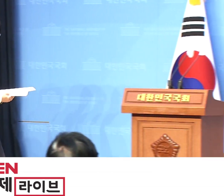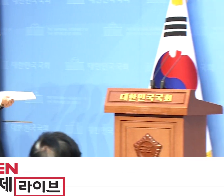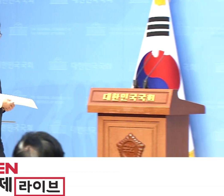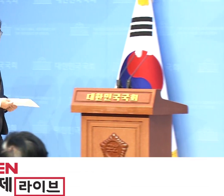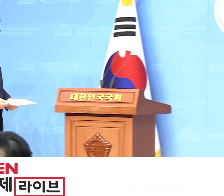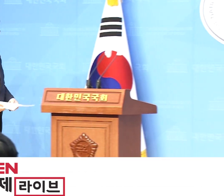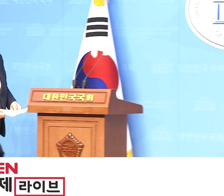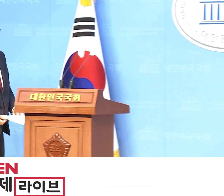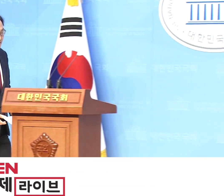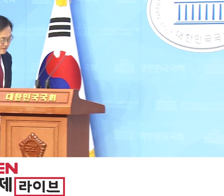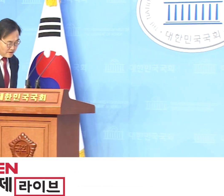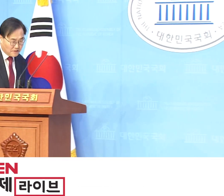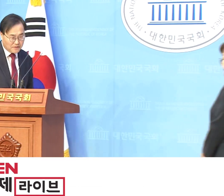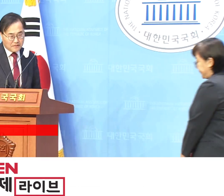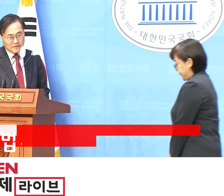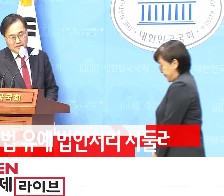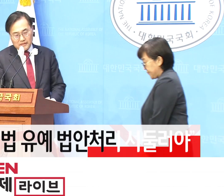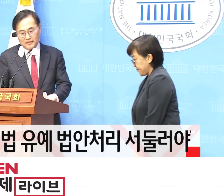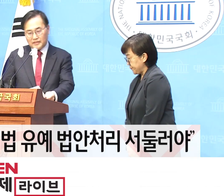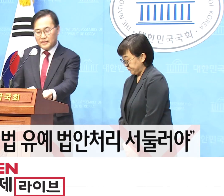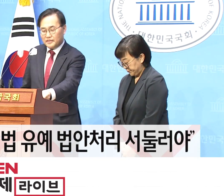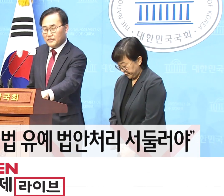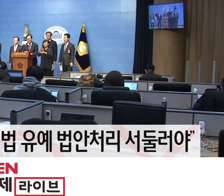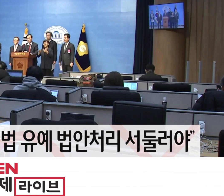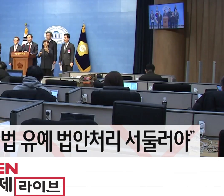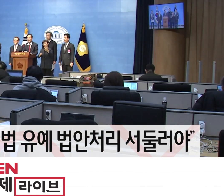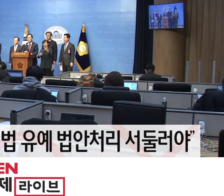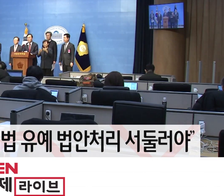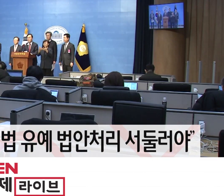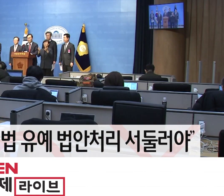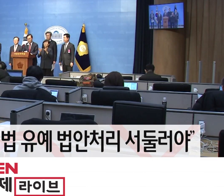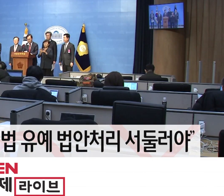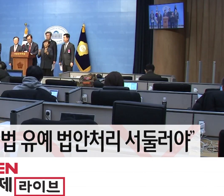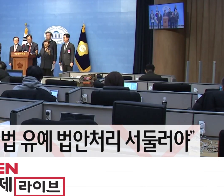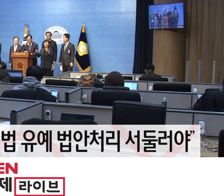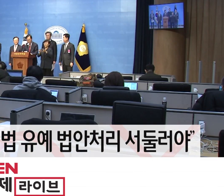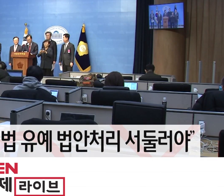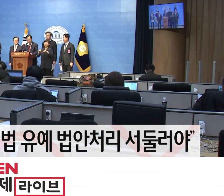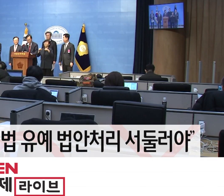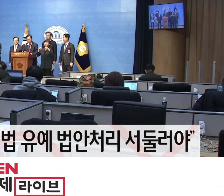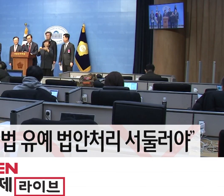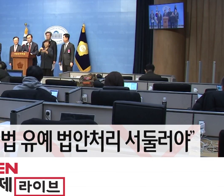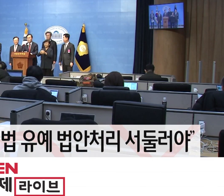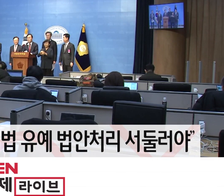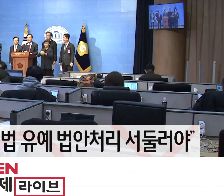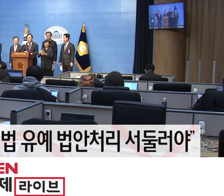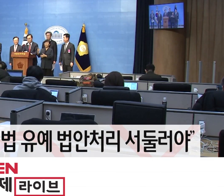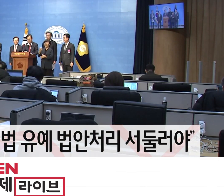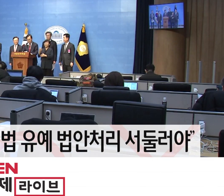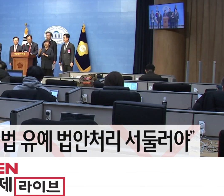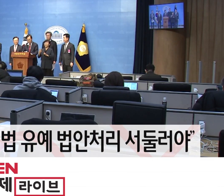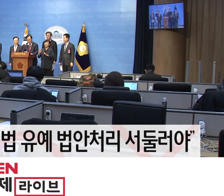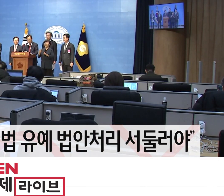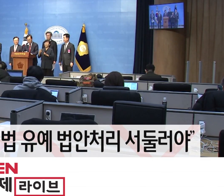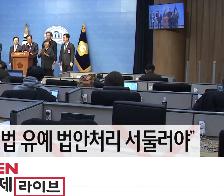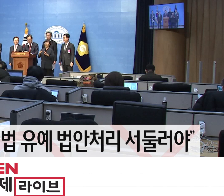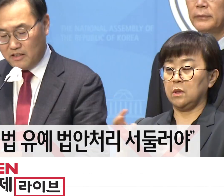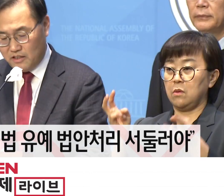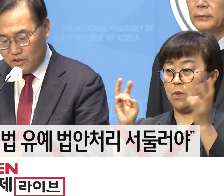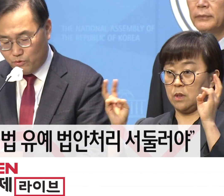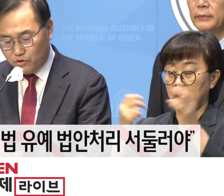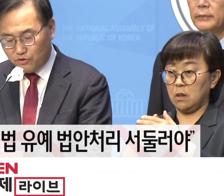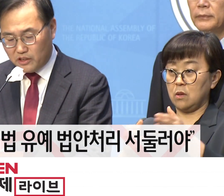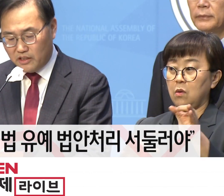발표했습니다 경제 5단체는 50인미만 사업장 중대재해 처벌법 적용 류의 법안 처리가 지연되고 있어 안타까운